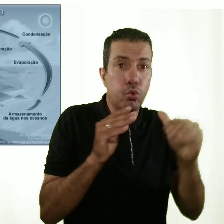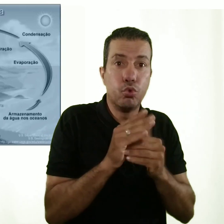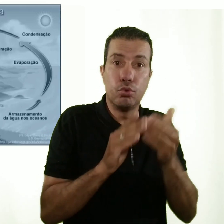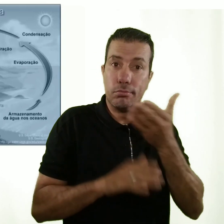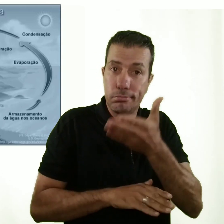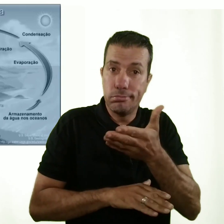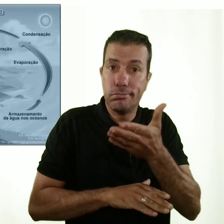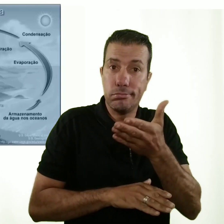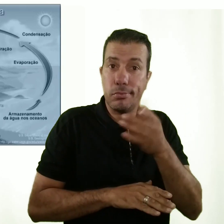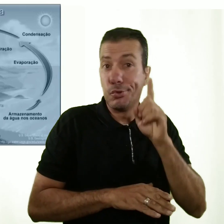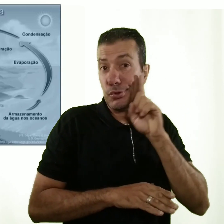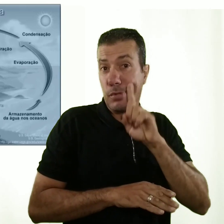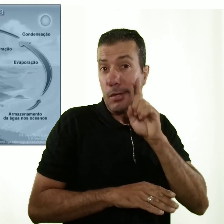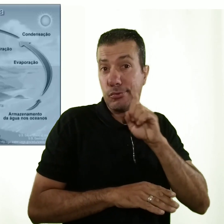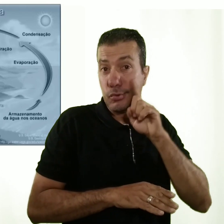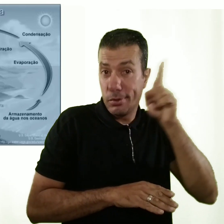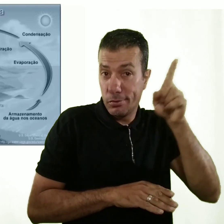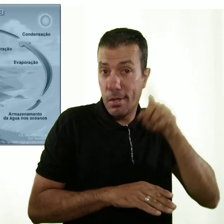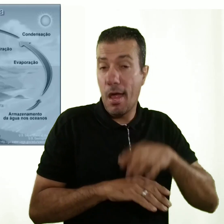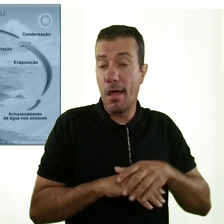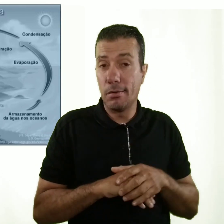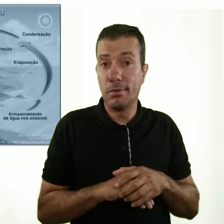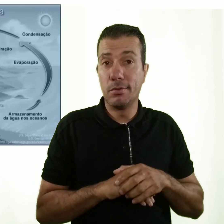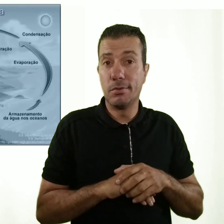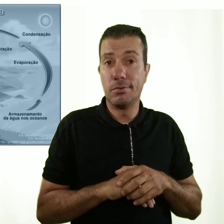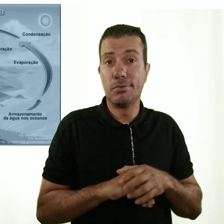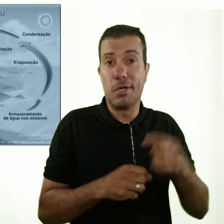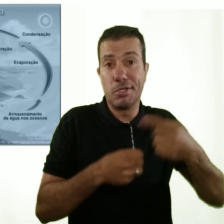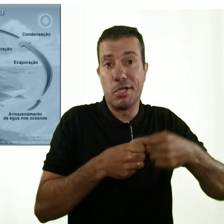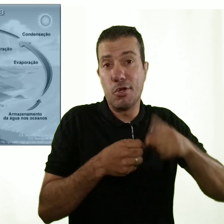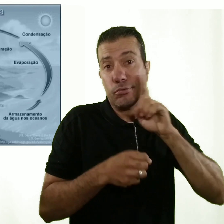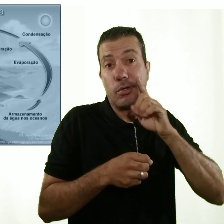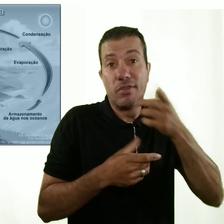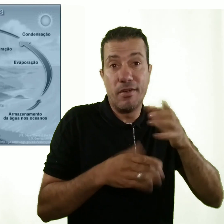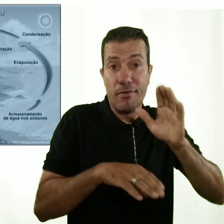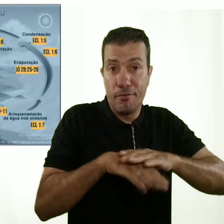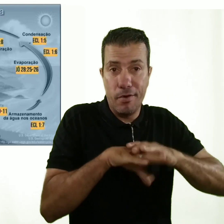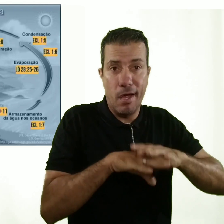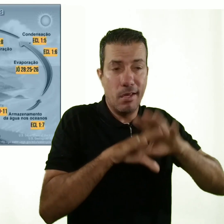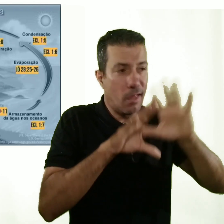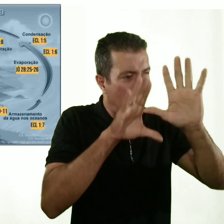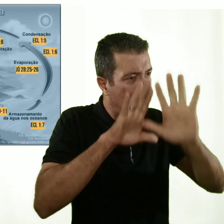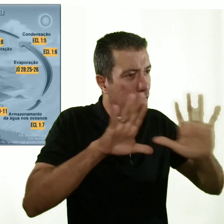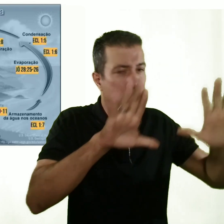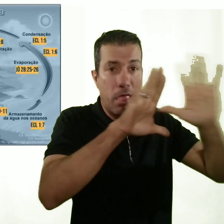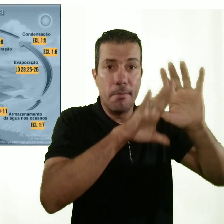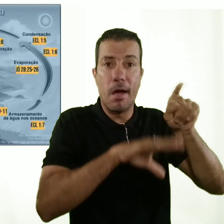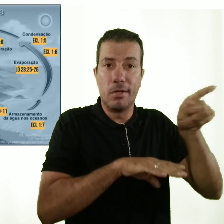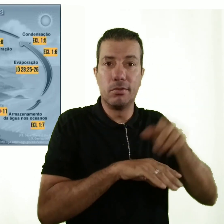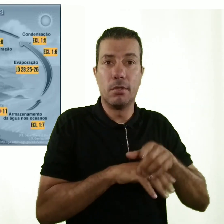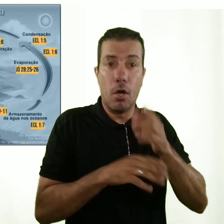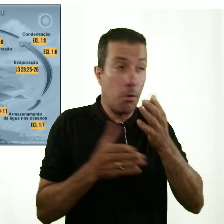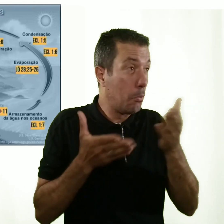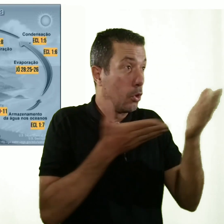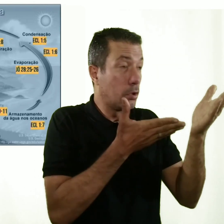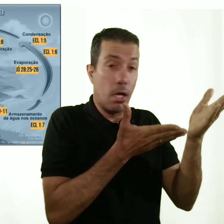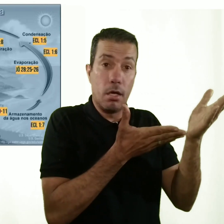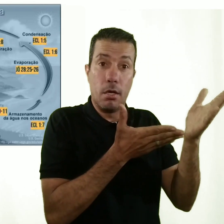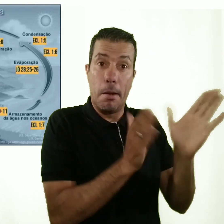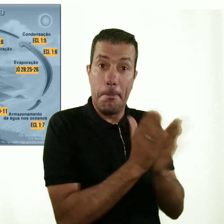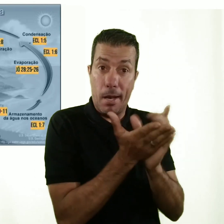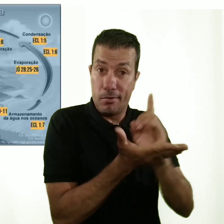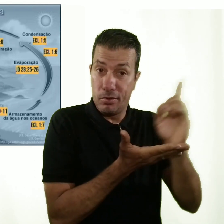Departamento do Interior dos Estados Unidos que fez essa imagem, mas eu vou mostrar uma coisa para você. Está tudo na Bíblia.